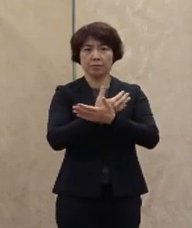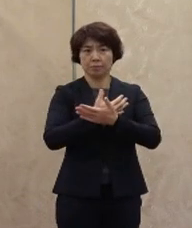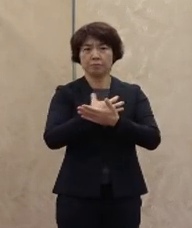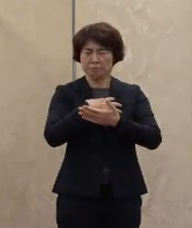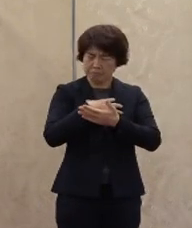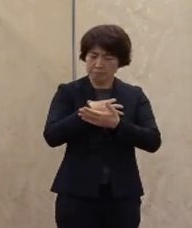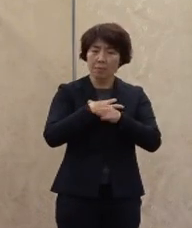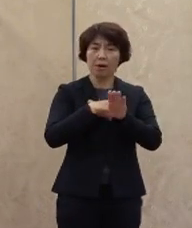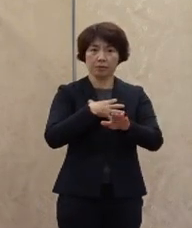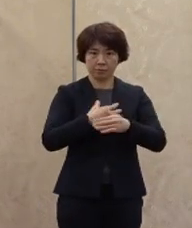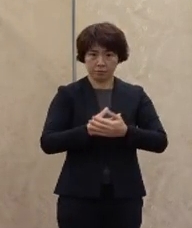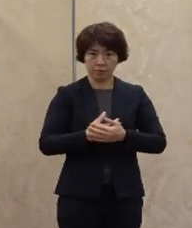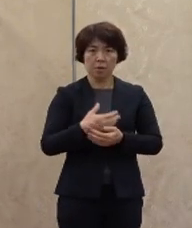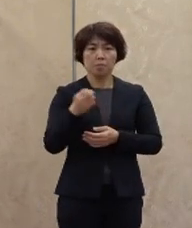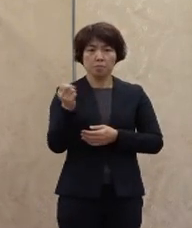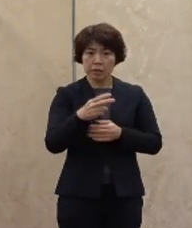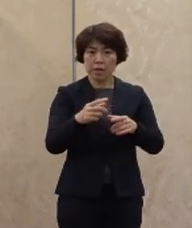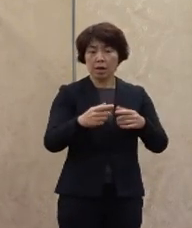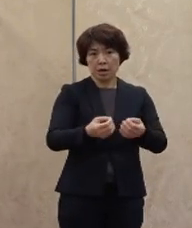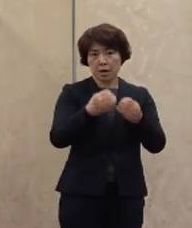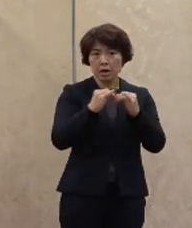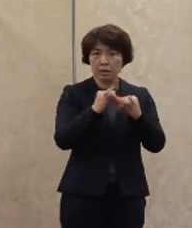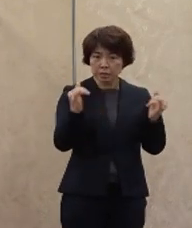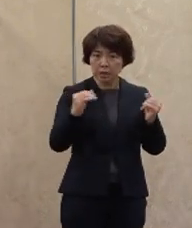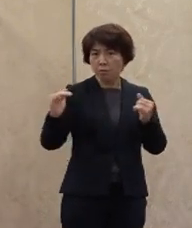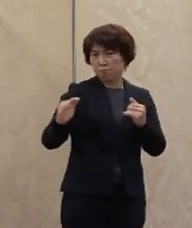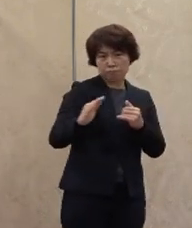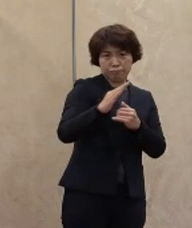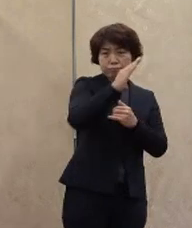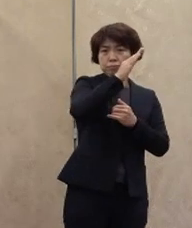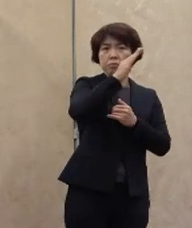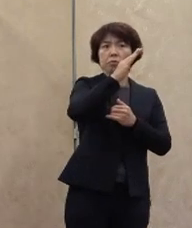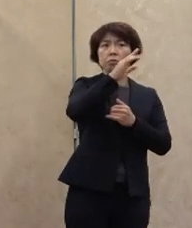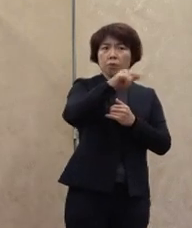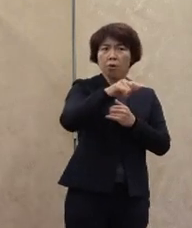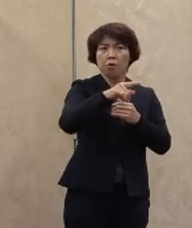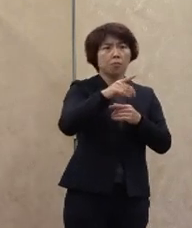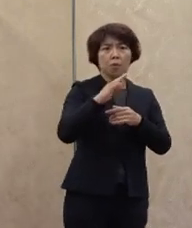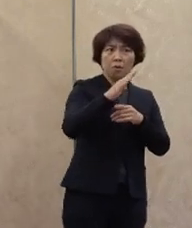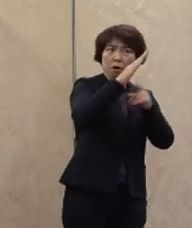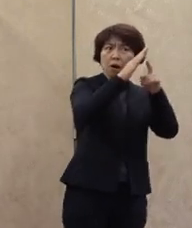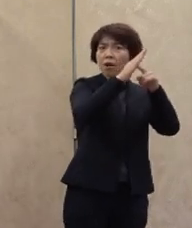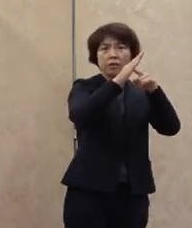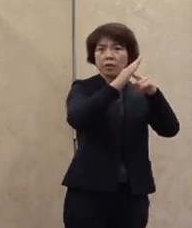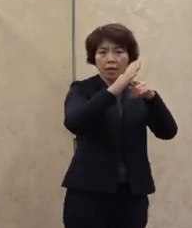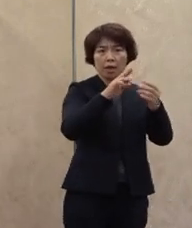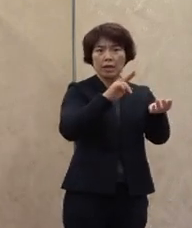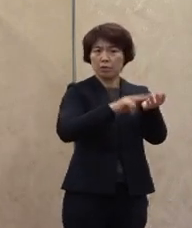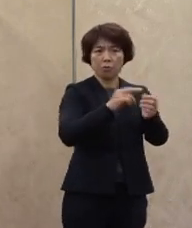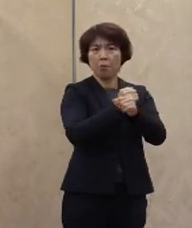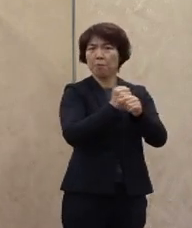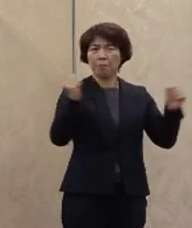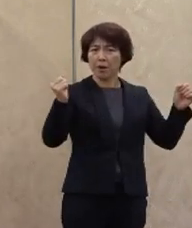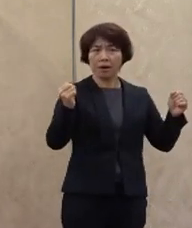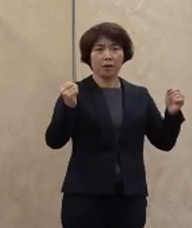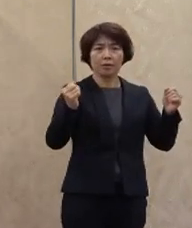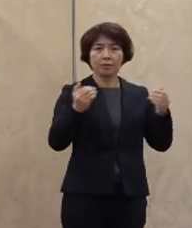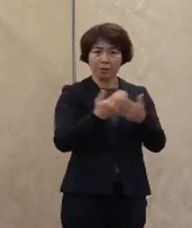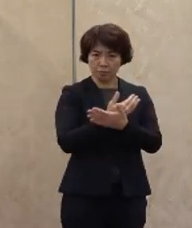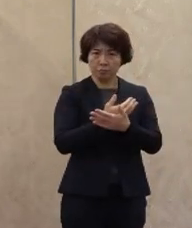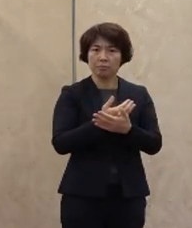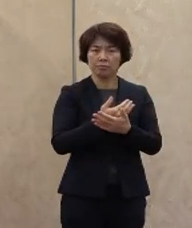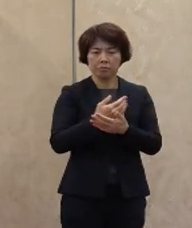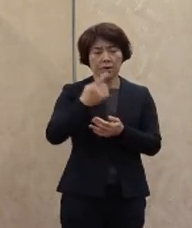と、感染があと右肩上がりで上り切ってもう増え切ってしまうと、もう対応もできなくなるというふうに考えましたので、僕としては医